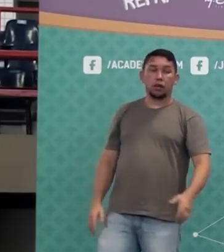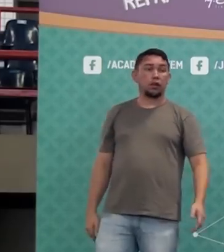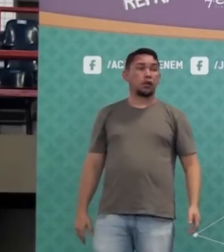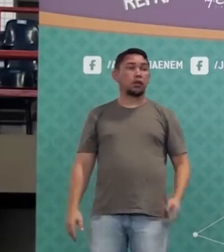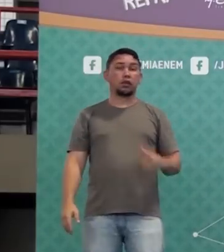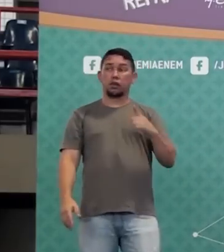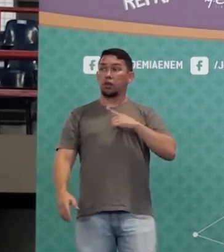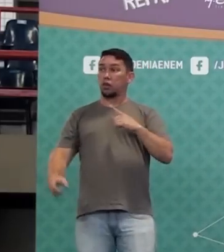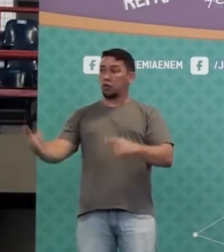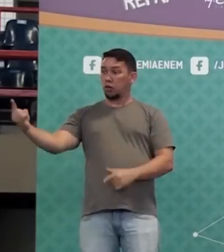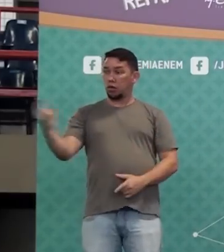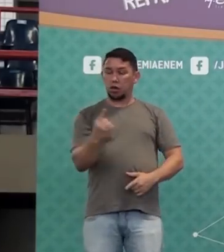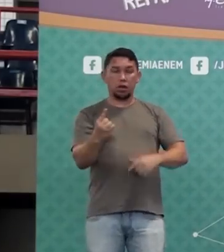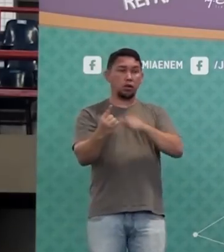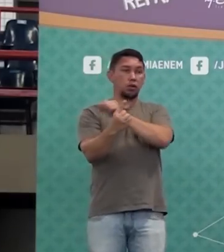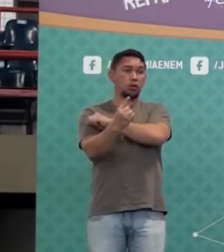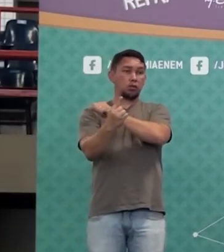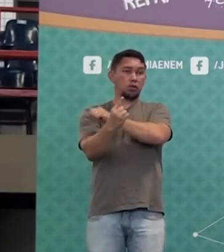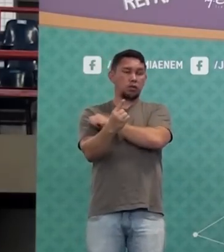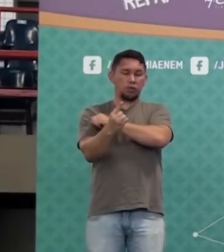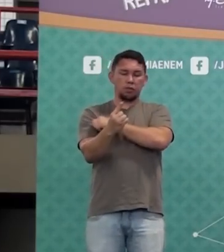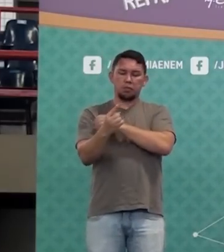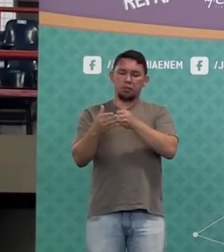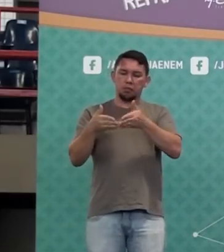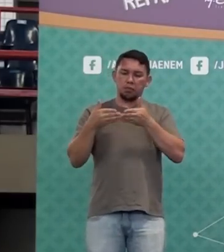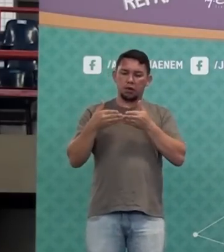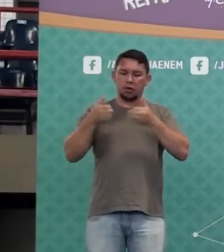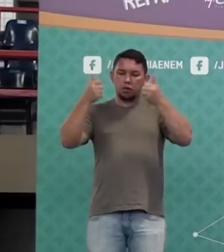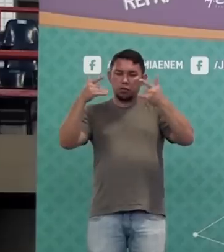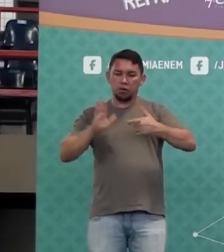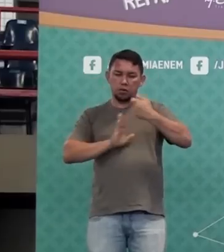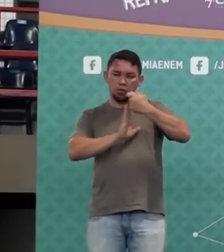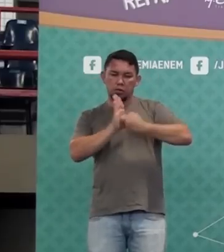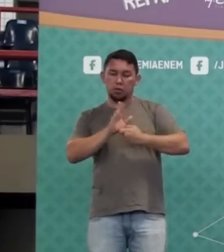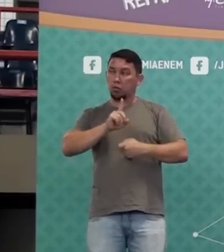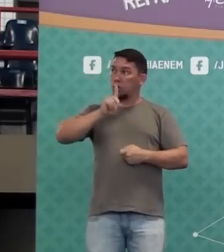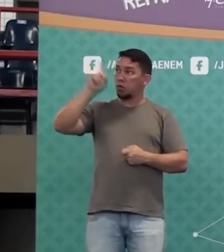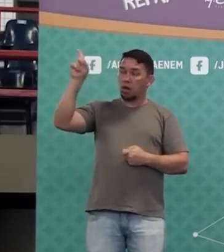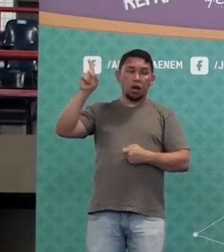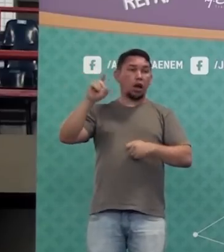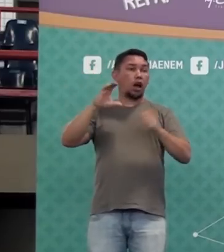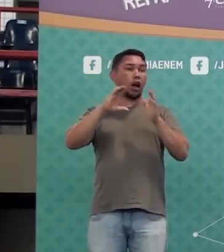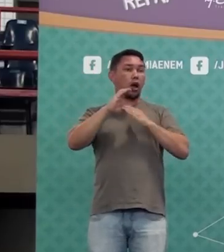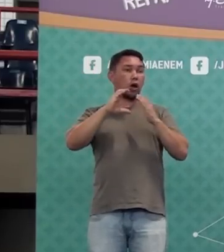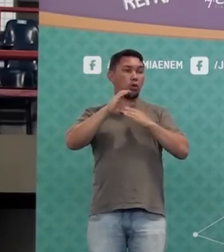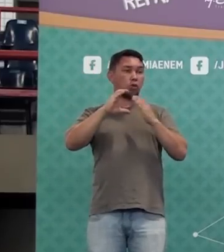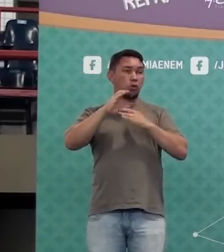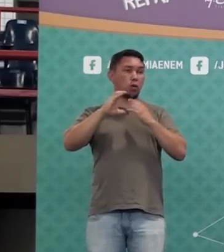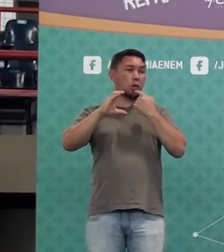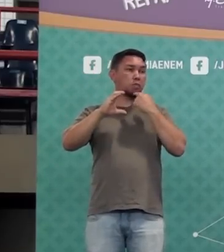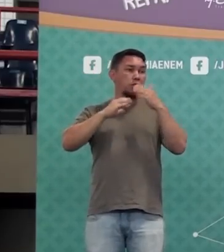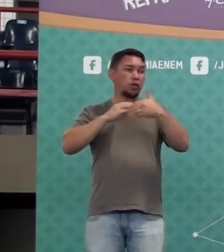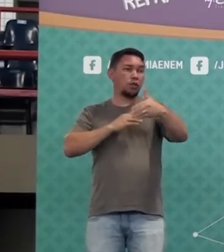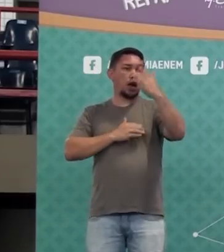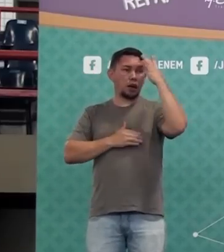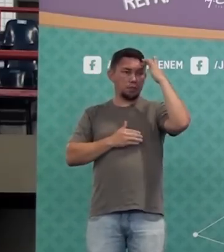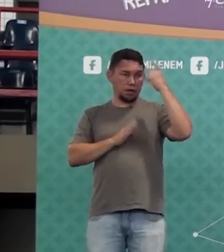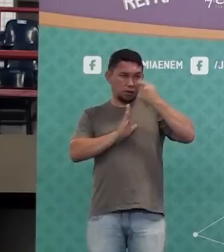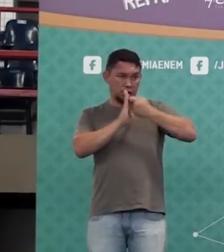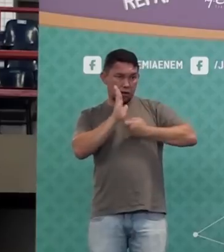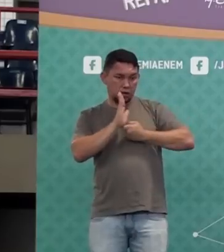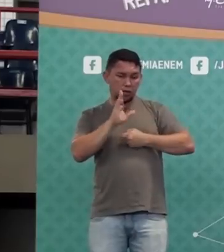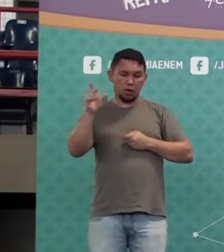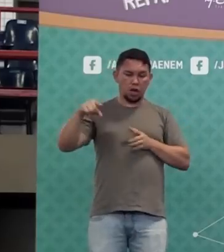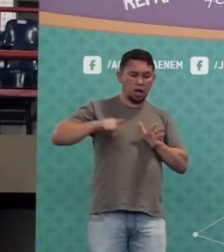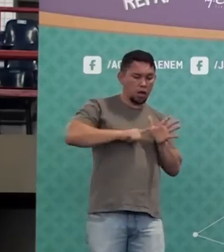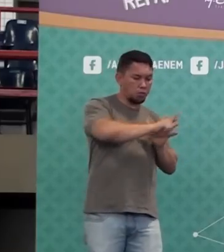Tem um aluno pedindo para falar um pouco da redação da UES, que a segunda fase acontecerá amanhã. Ele